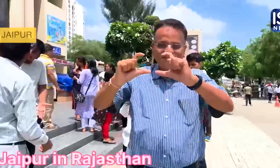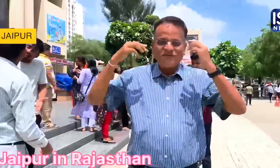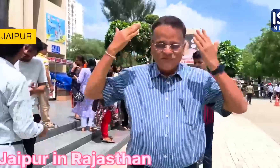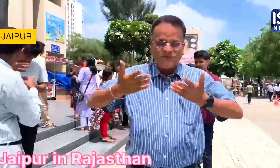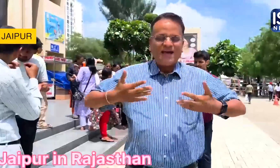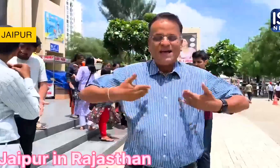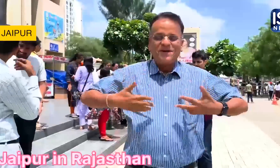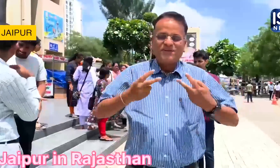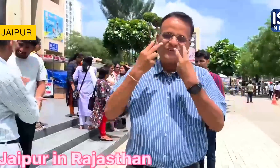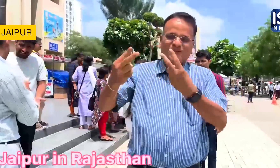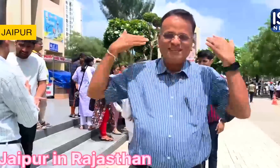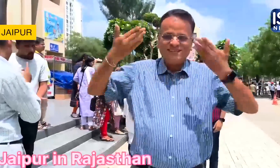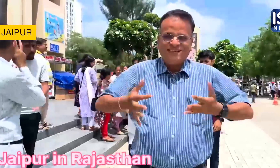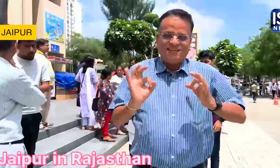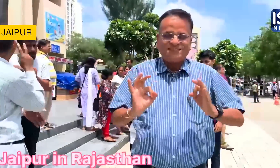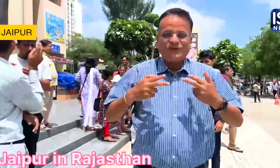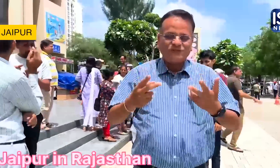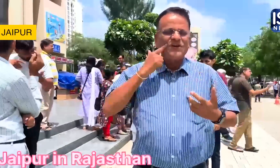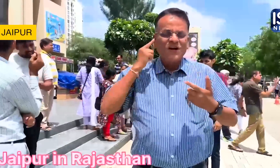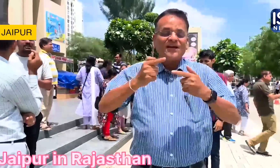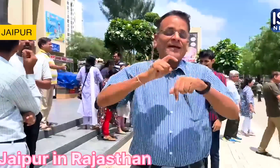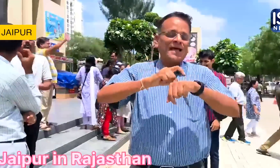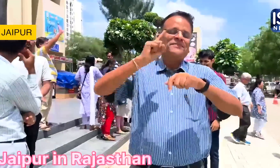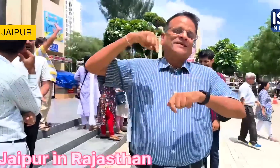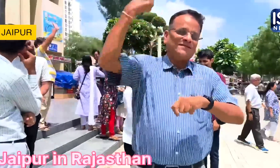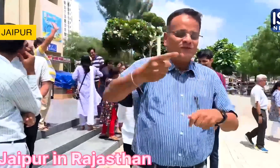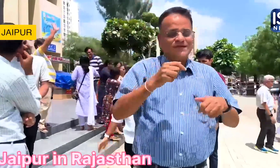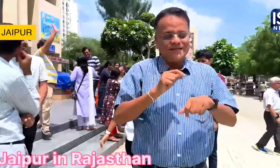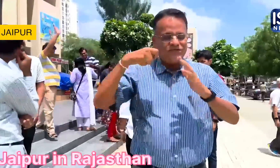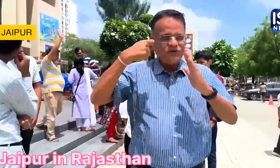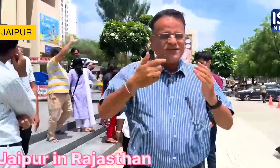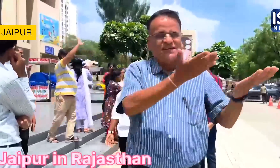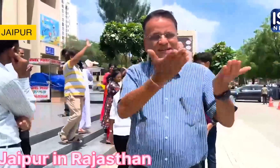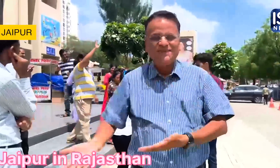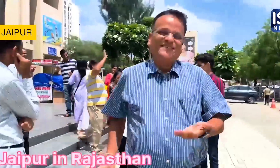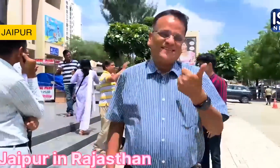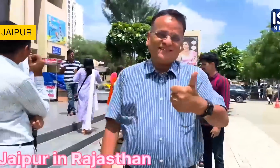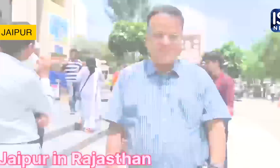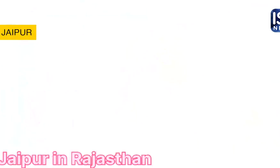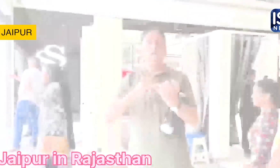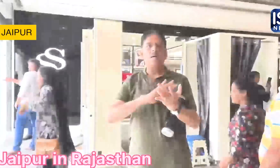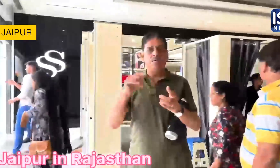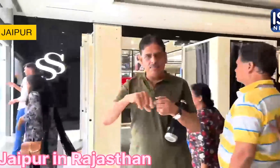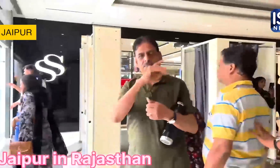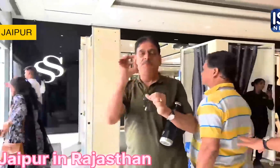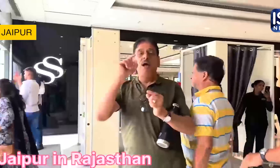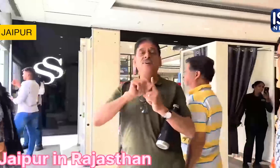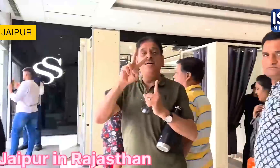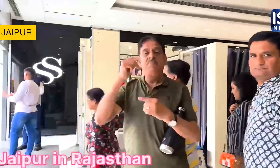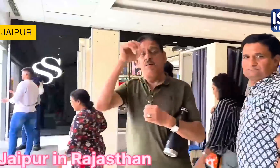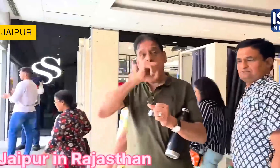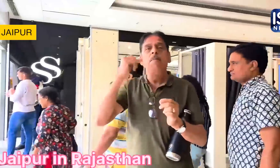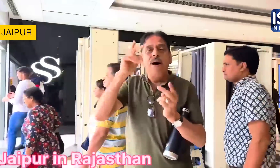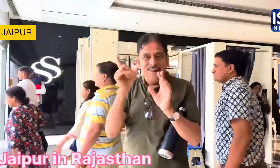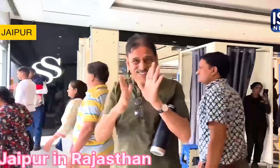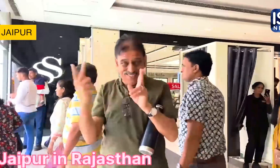मैं बहुत खुश हूँ और मैंने बहुत एंजॉय किया। आई होप आगे भी ऐसी कई मूवीज़ आएंगी। मैं आईएसएल में मूवी देखने के लिए आया